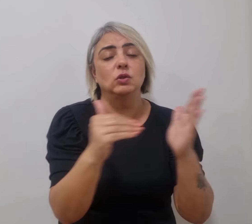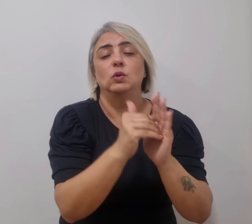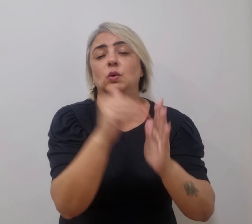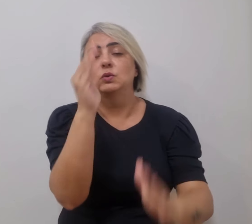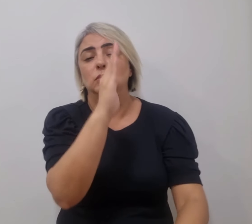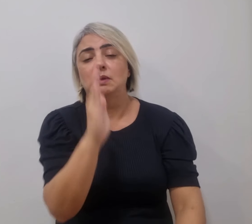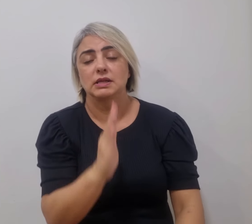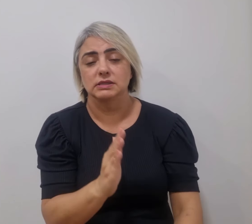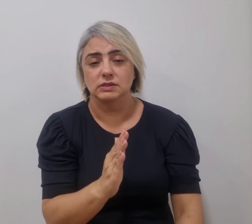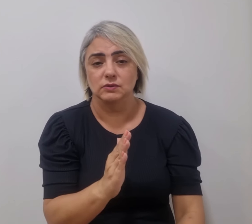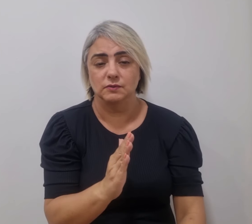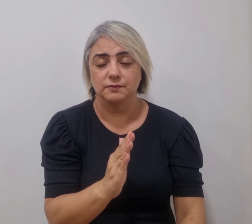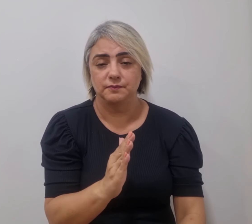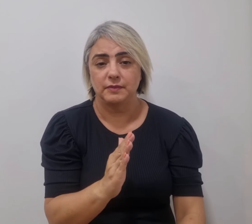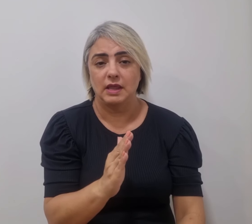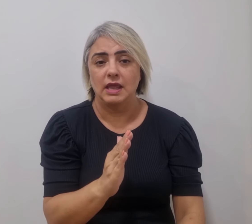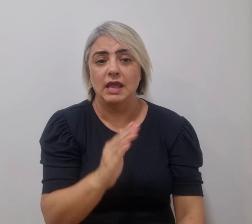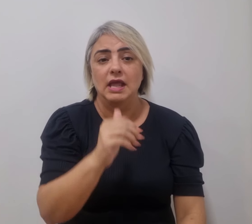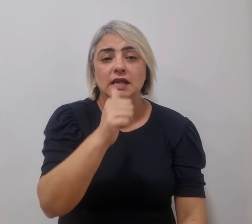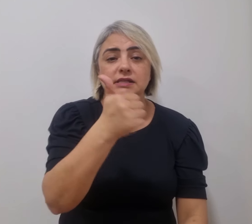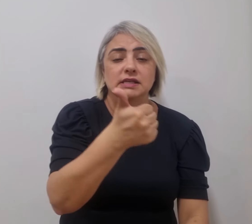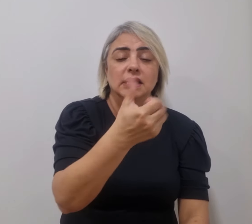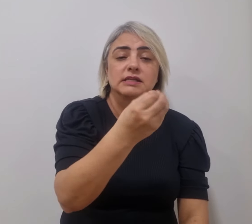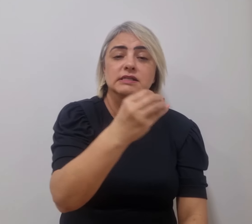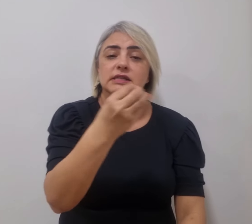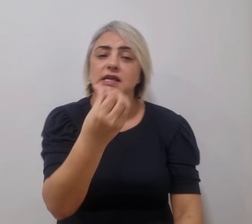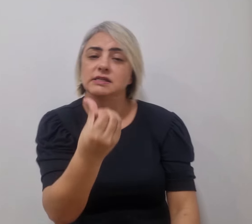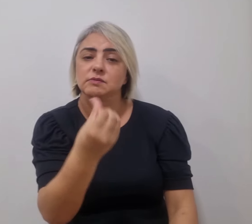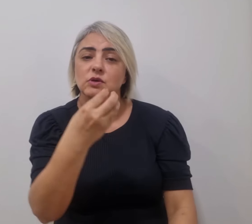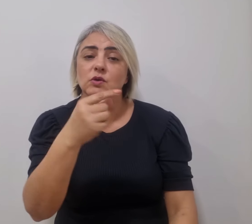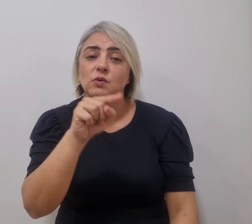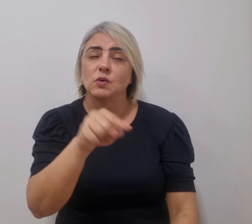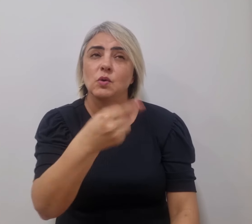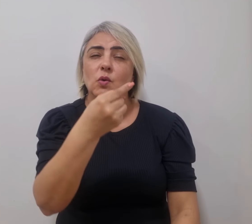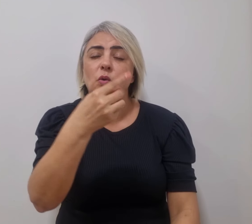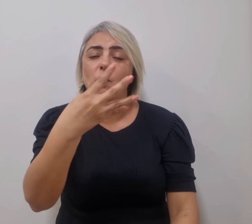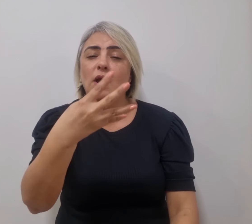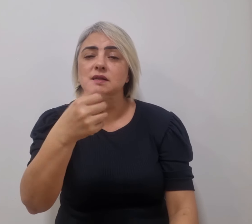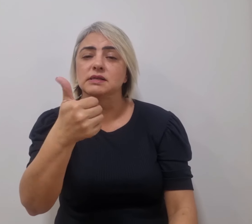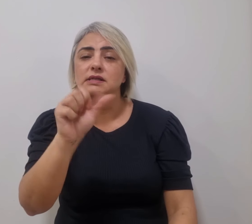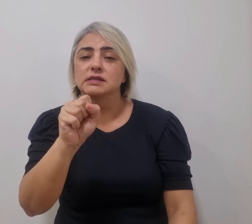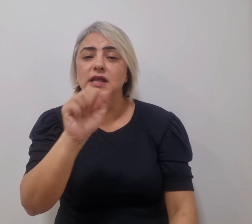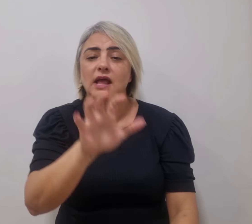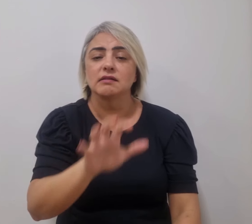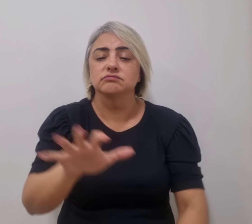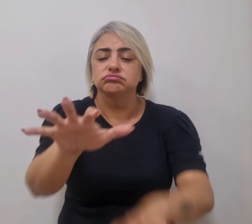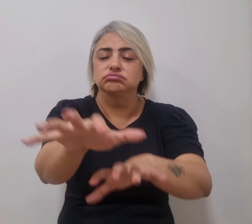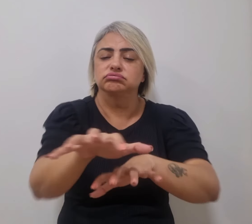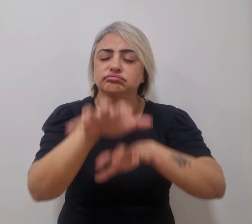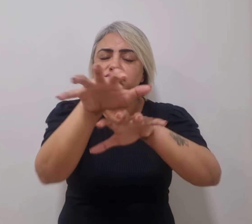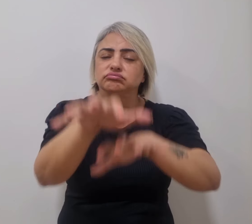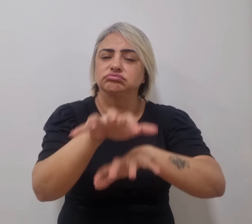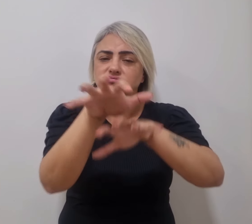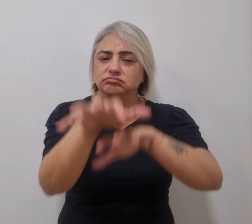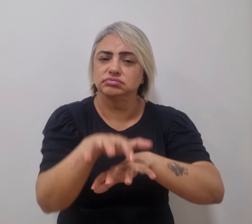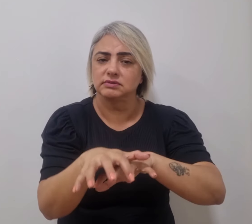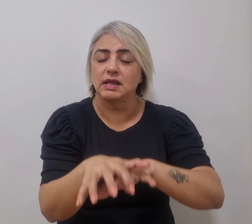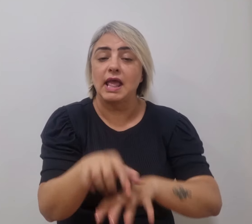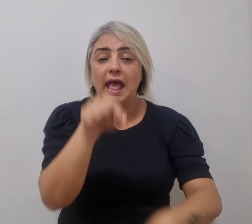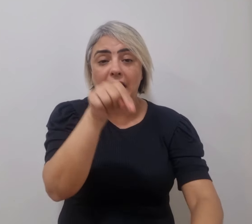Dessas, 106.410 nas áreas rurais. No Distrito Federal,